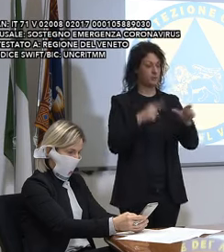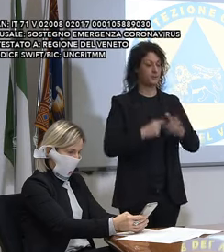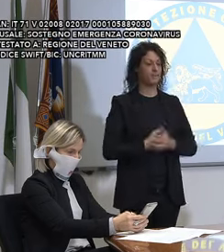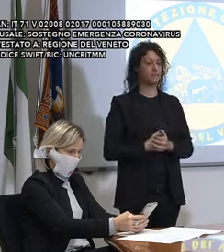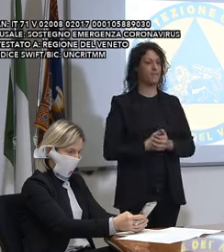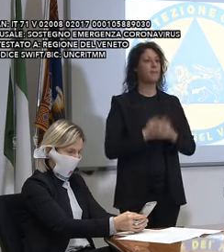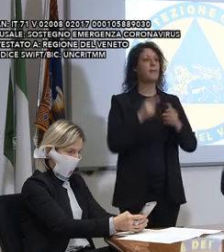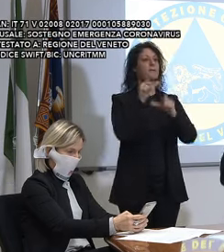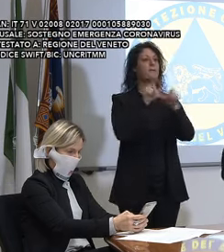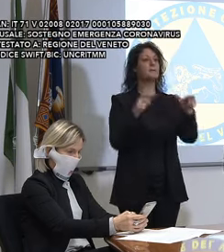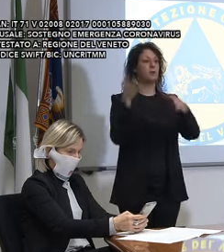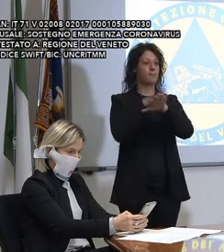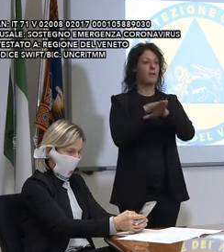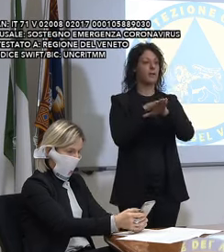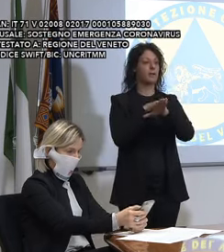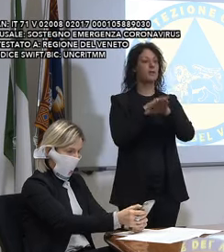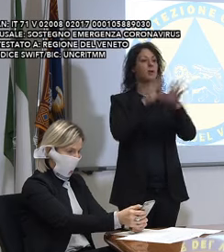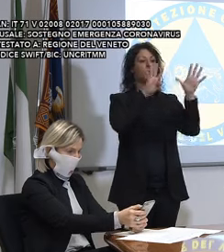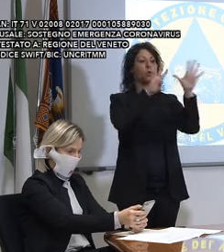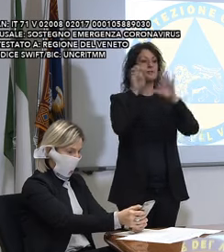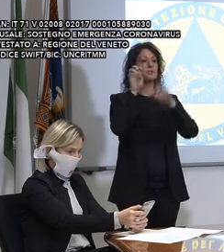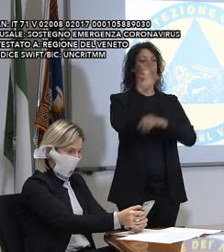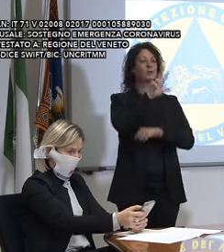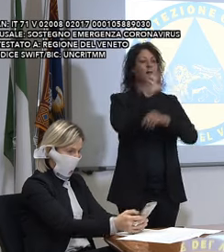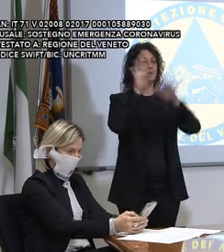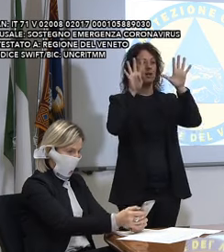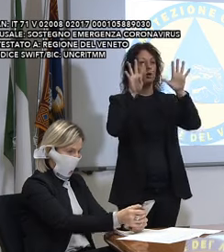morti sono 939 negli ospedali